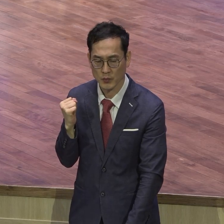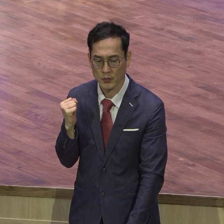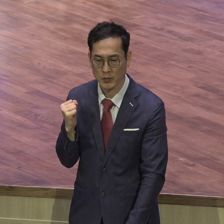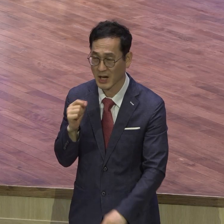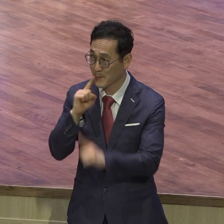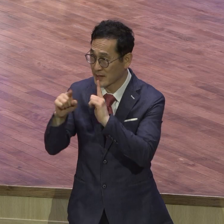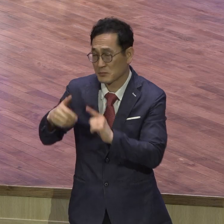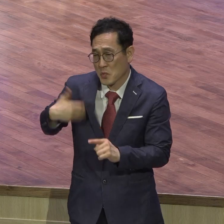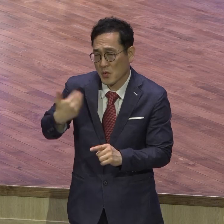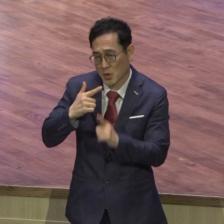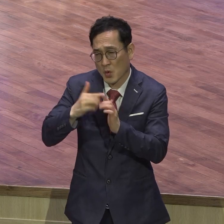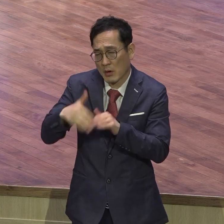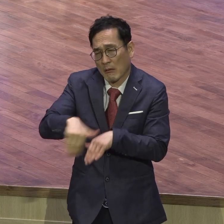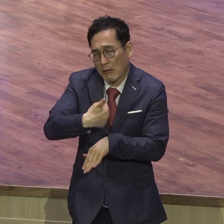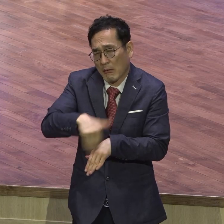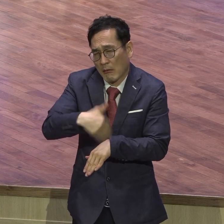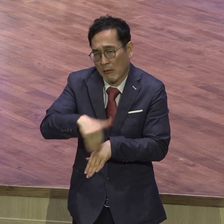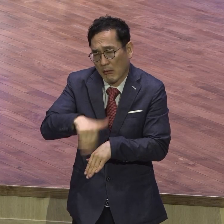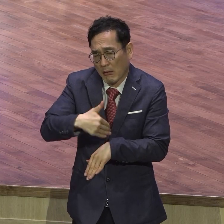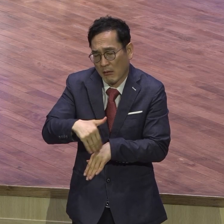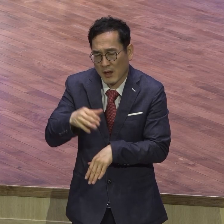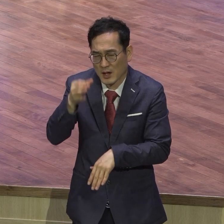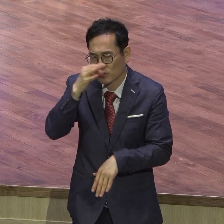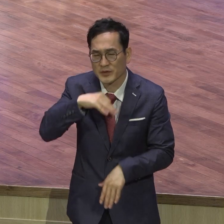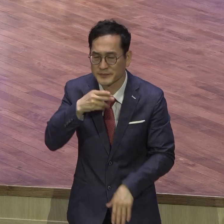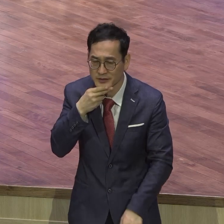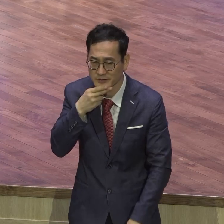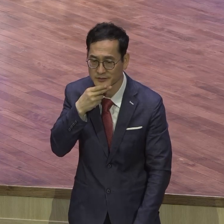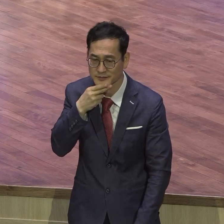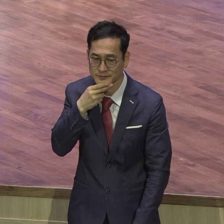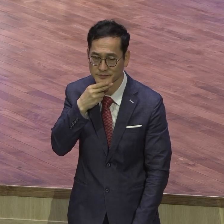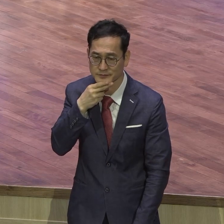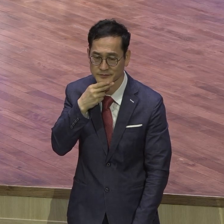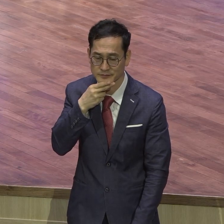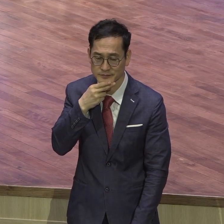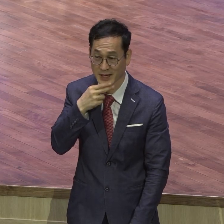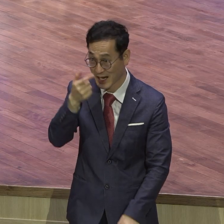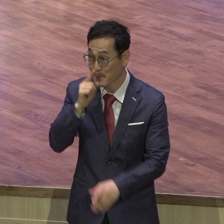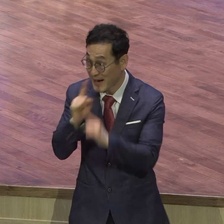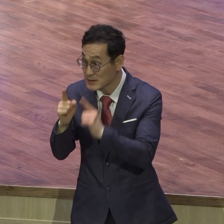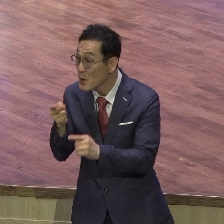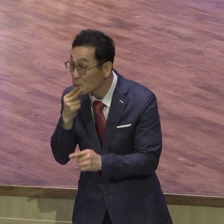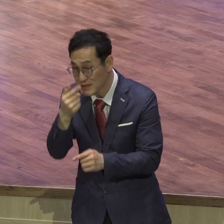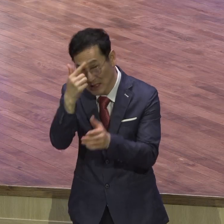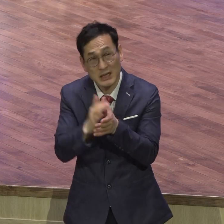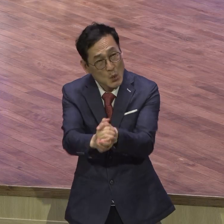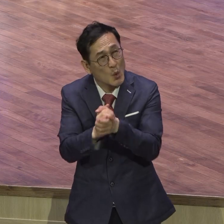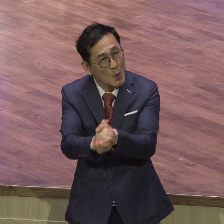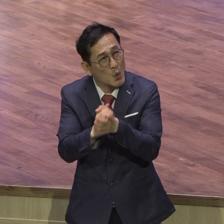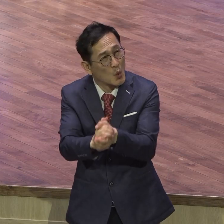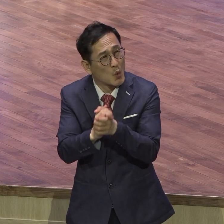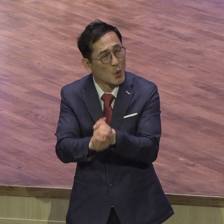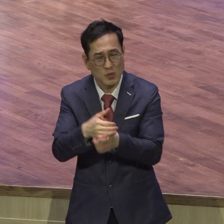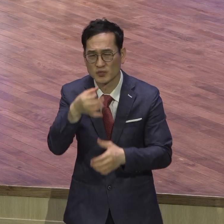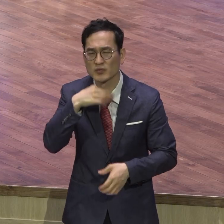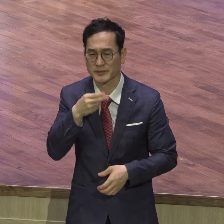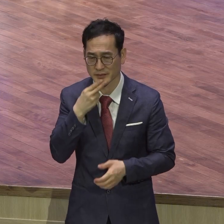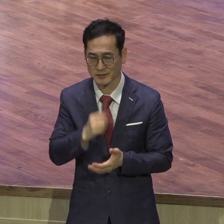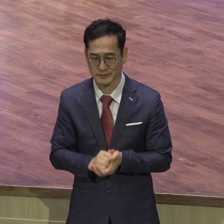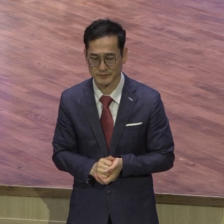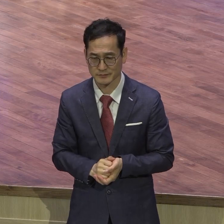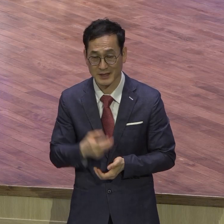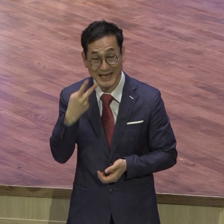교회 다녀봐야 소용없고 말씀 없이 기도 철하기도 해봐야 소용없어요 기도원이에요 지금도 몇 년씩 기도원에 있는 사람들 많아요